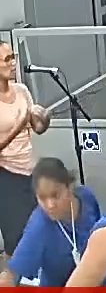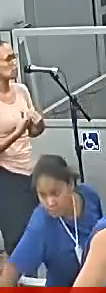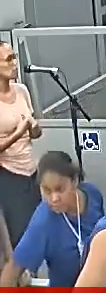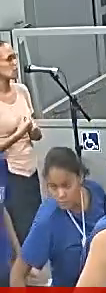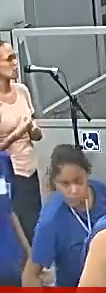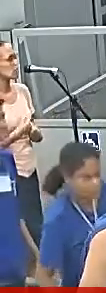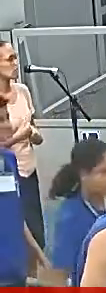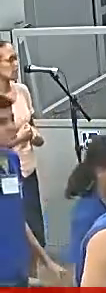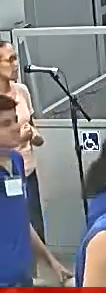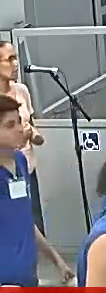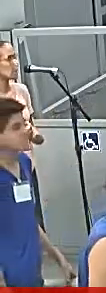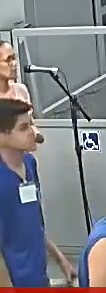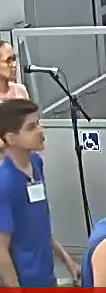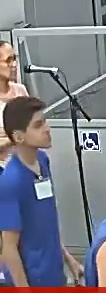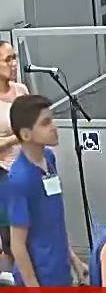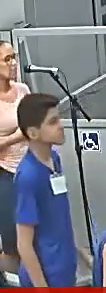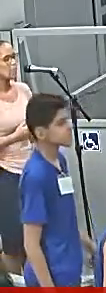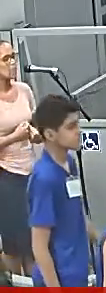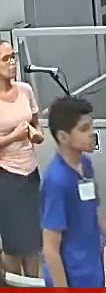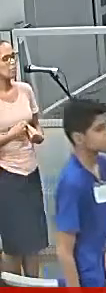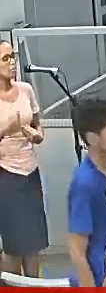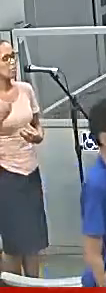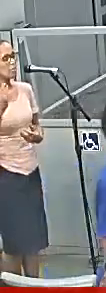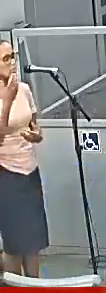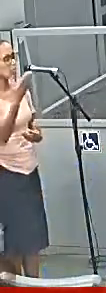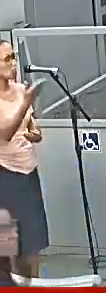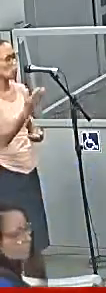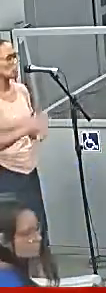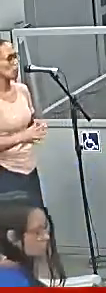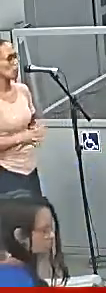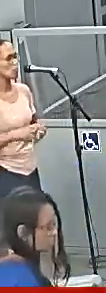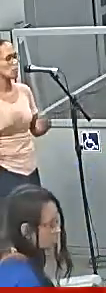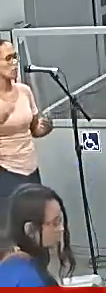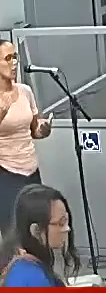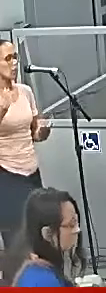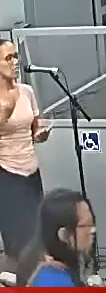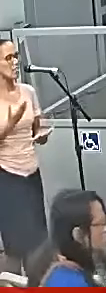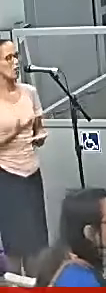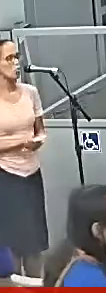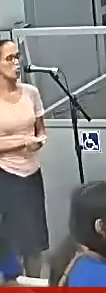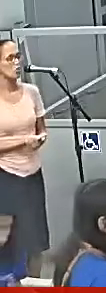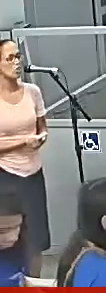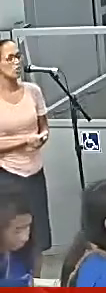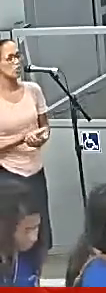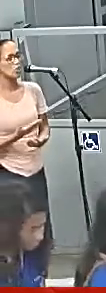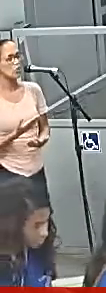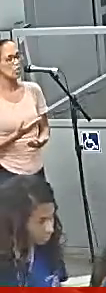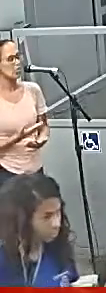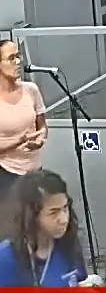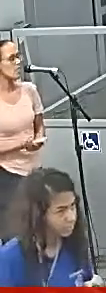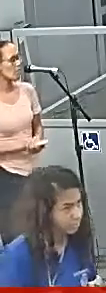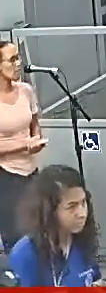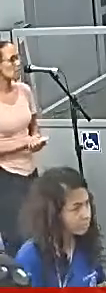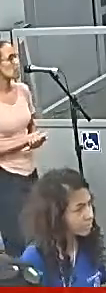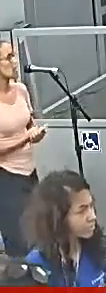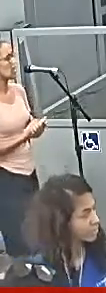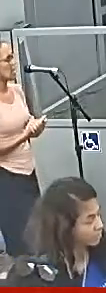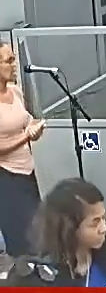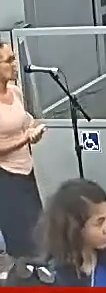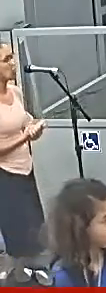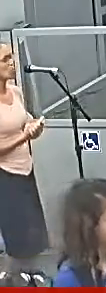que ele precisa ter fé e principalmente lidando com esporte para trabalhar com a saúde do eficiente